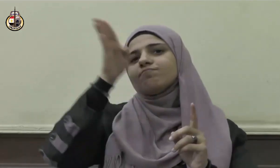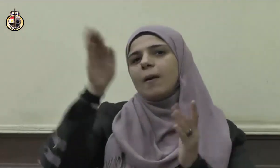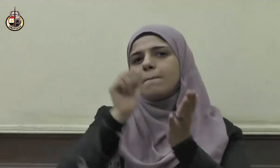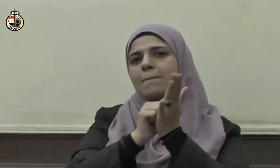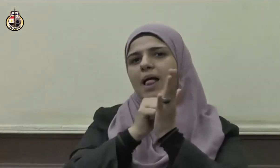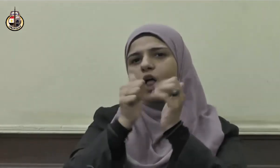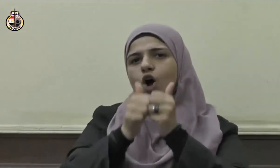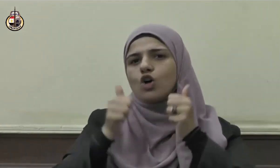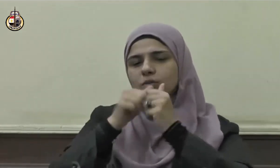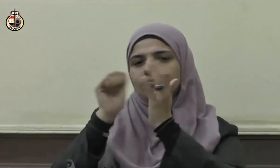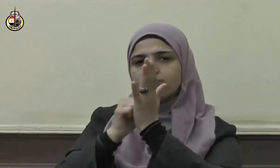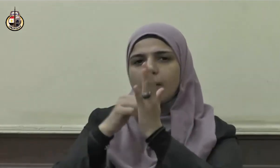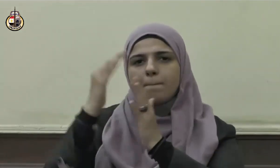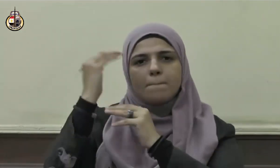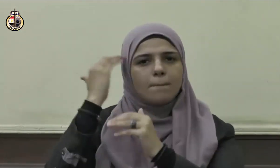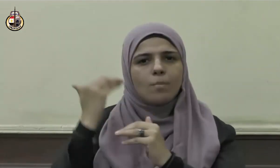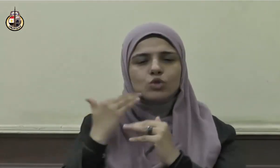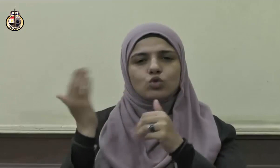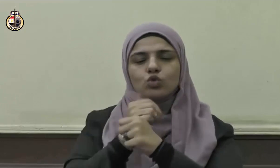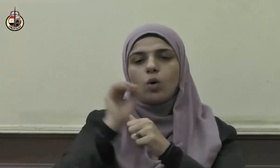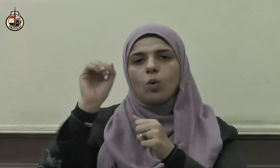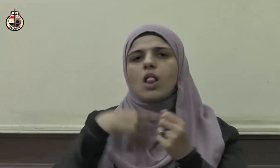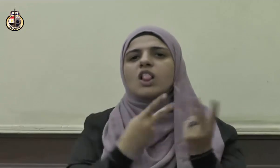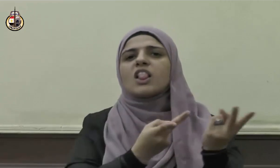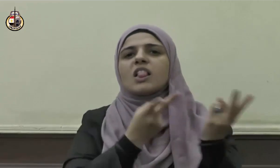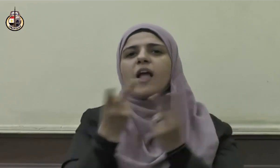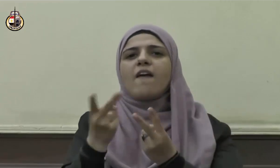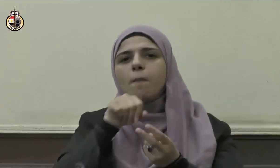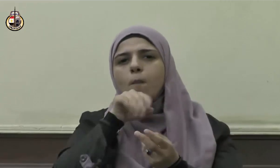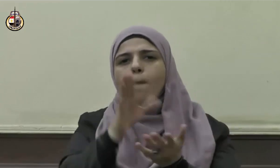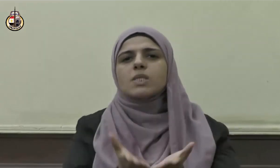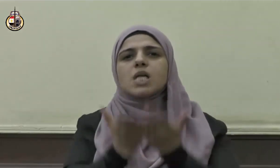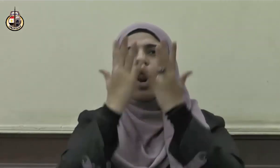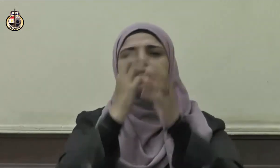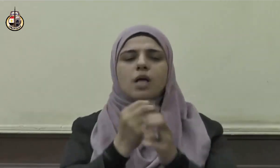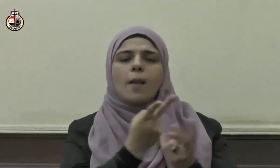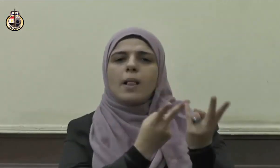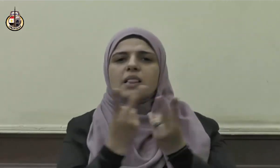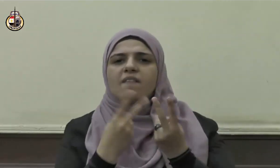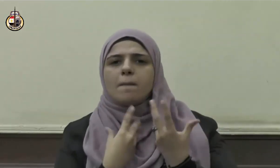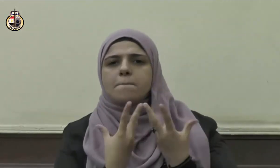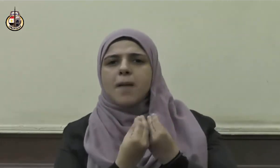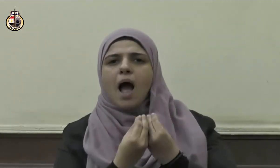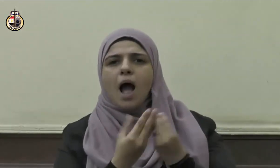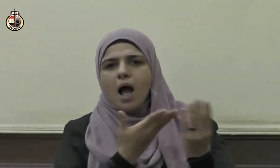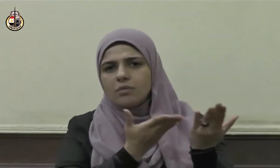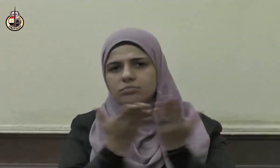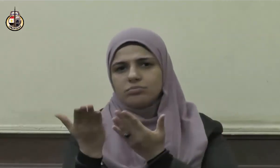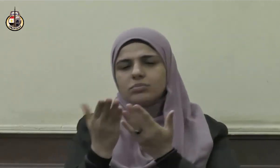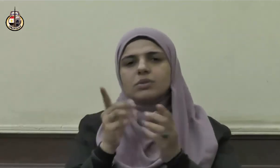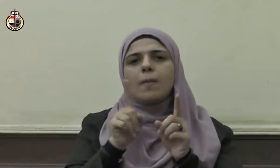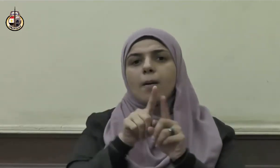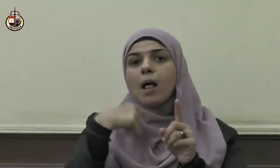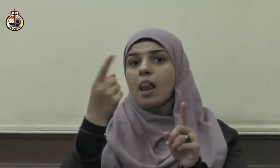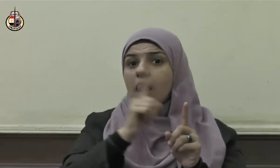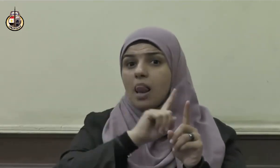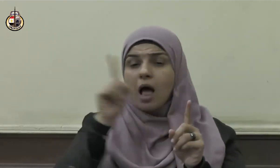فقال لامرأته ضيف رسول الله صلى الله عليه وسلم لا تتخذيه